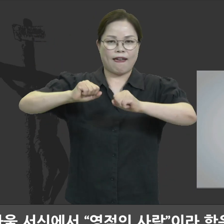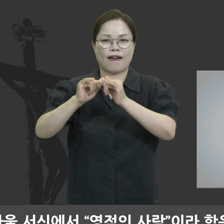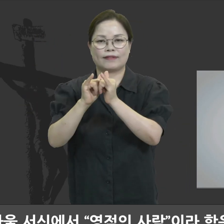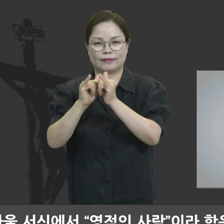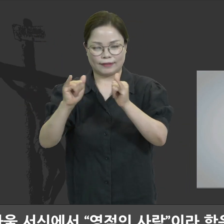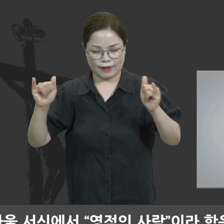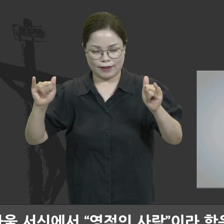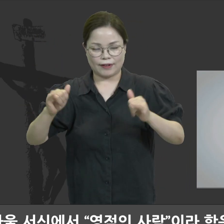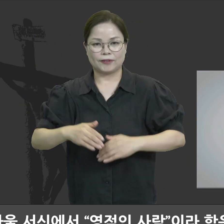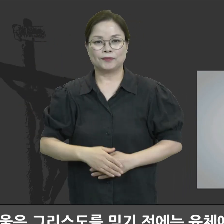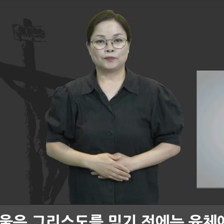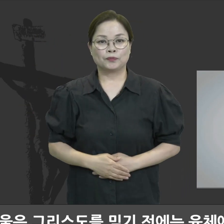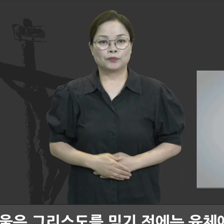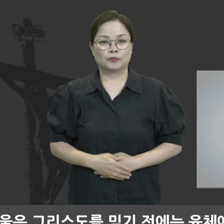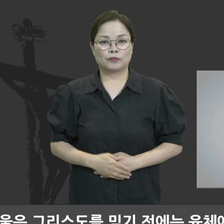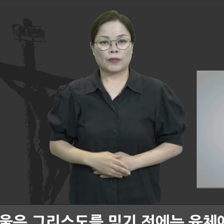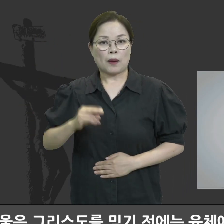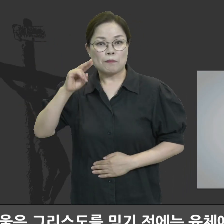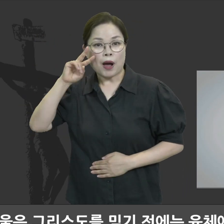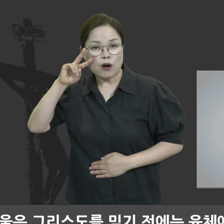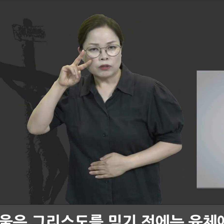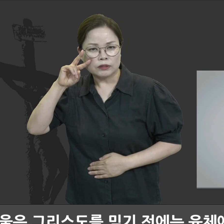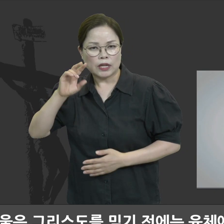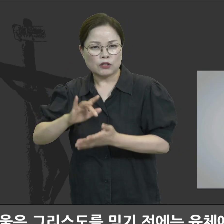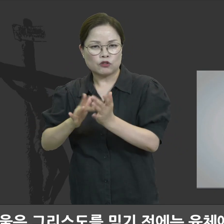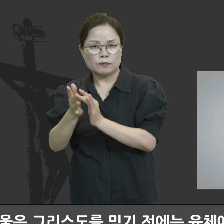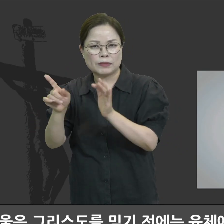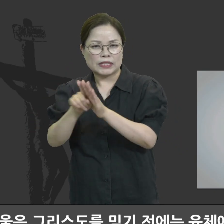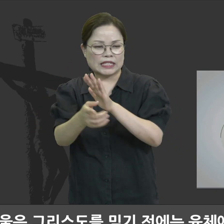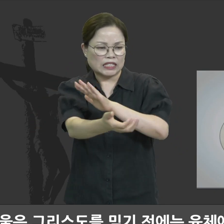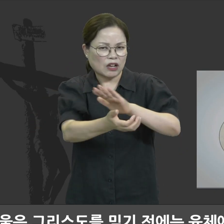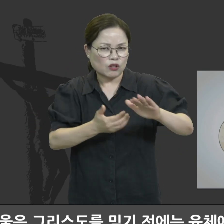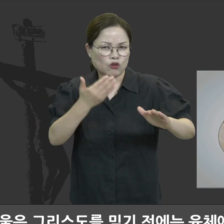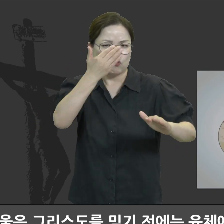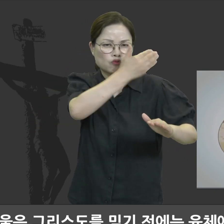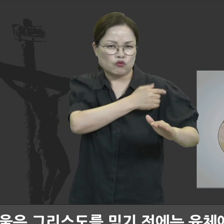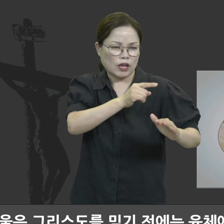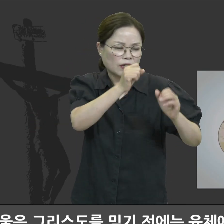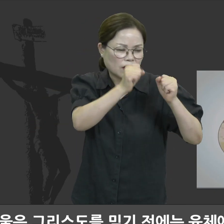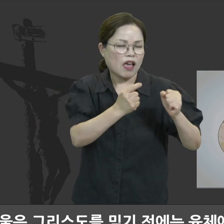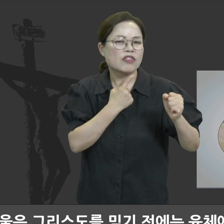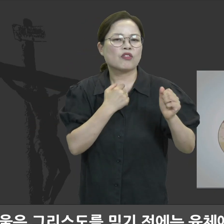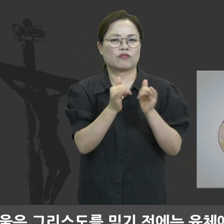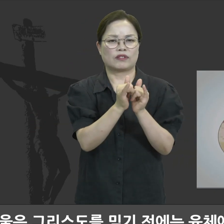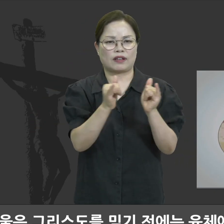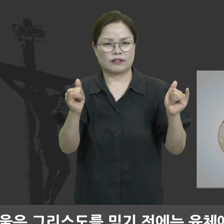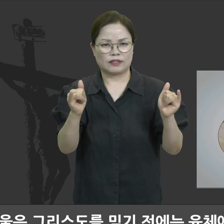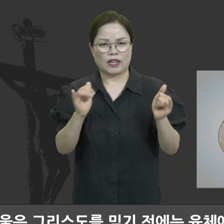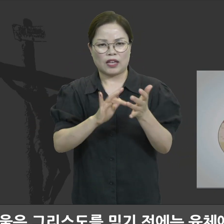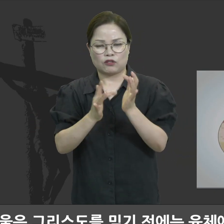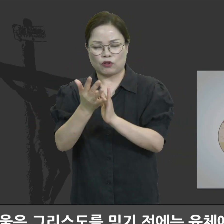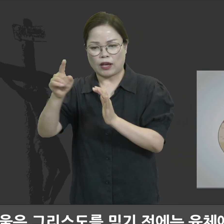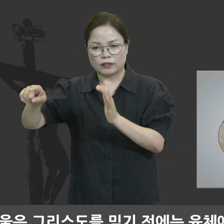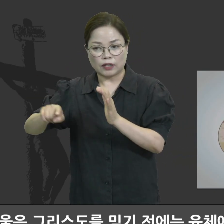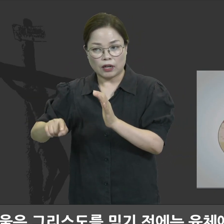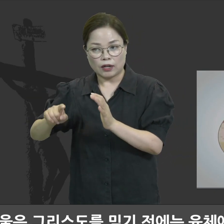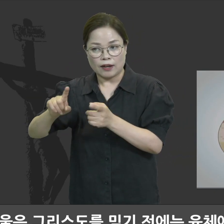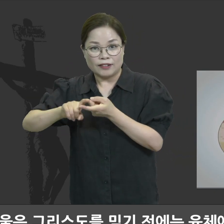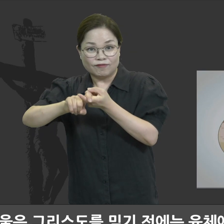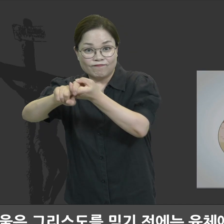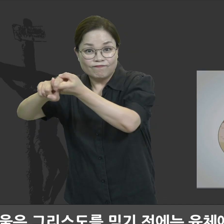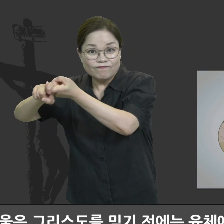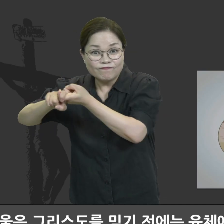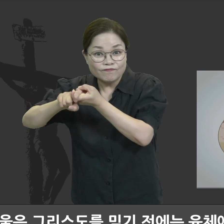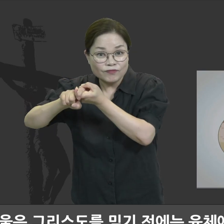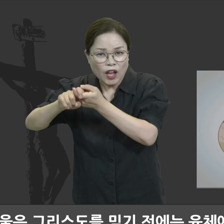할 수 있습니다. 바울은 그리스도를 믿기 전에는 육체에 거하던 자들이 그리스도 안에서 그분과